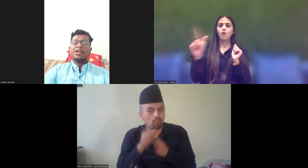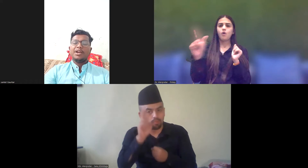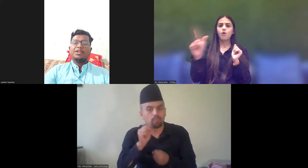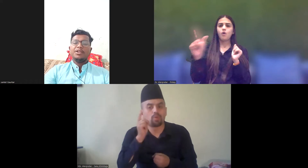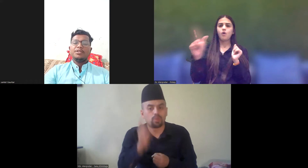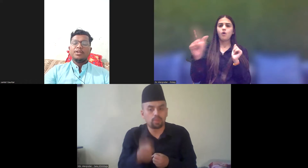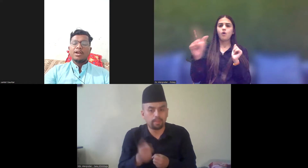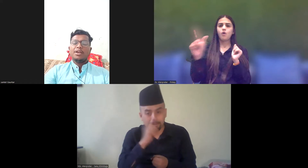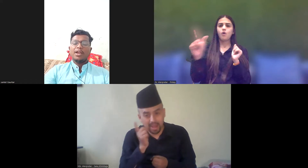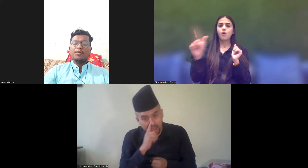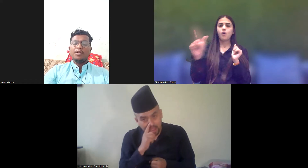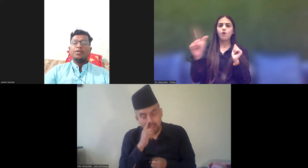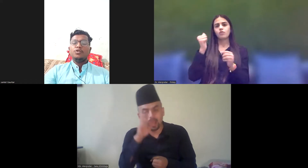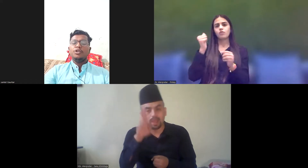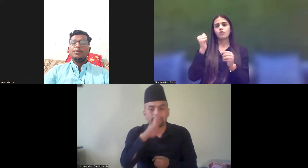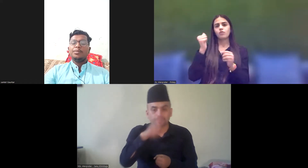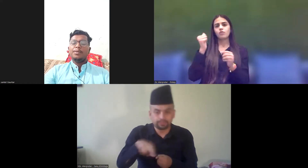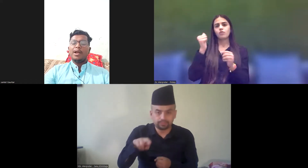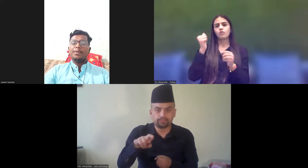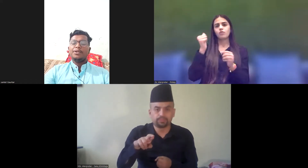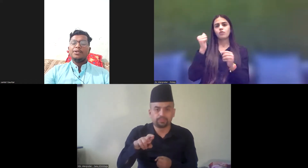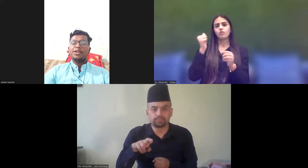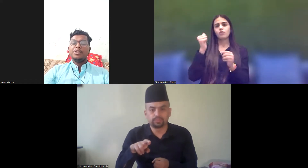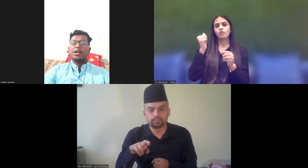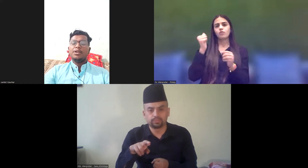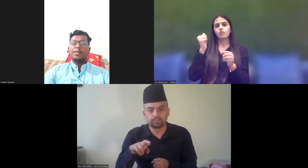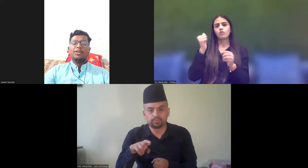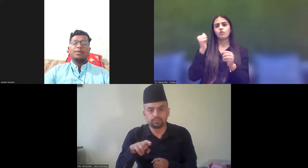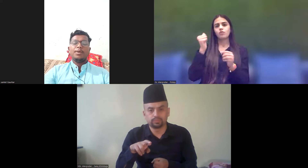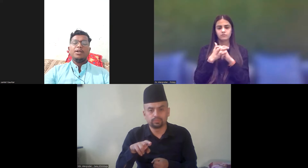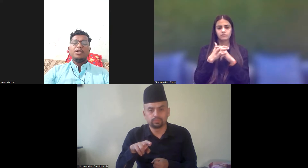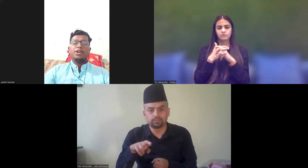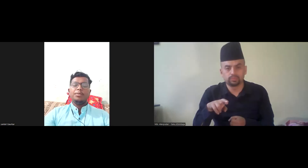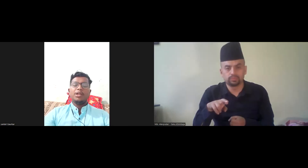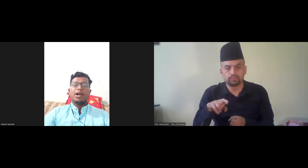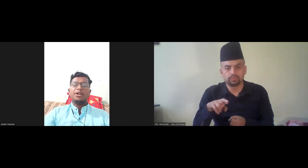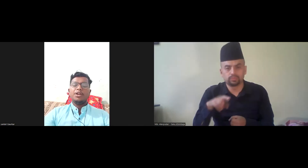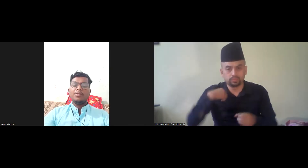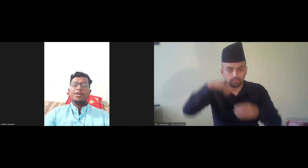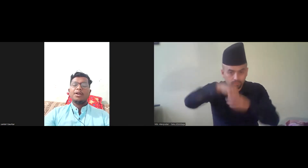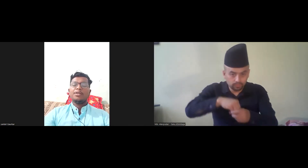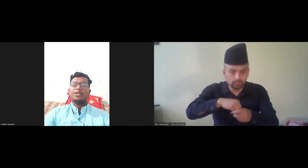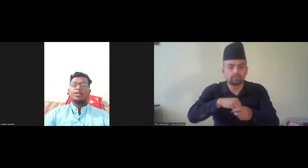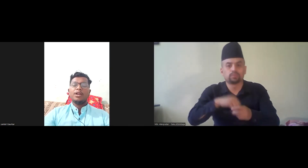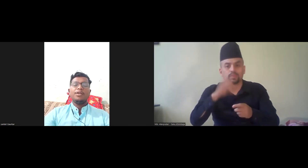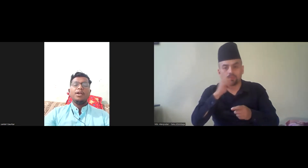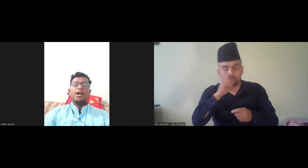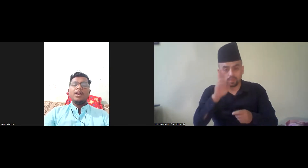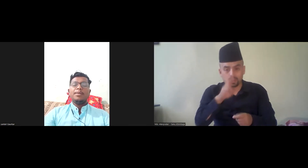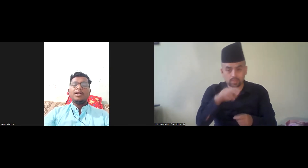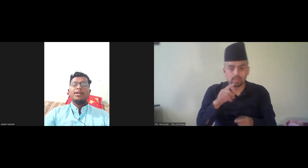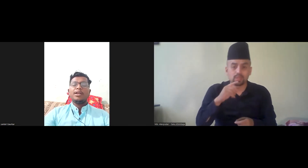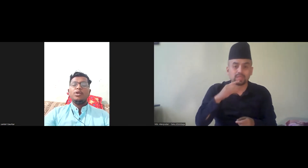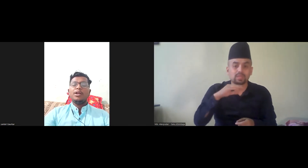याची काळजी सरकारने घ्यावी. युनिसेफने बालपंचायती आणि बालसभा नियमित आणि अनिवार्य करण्यास मदत करावी